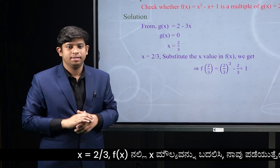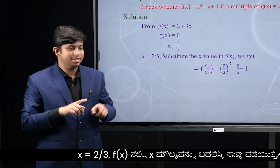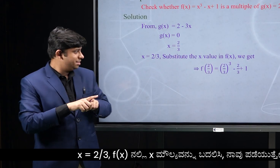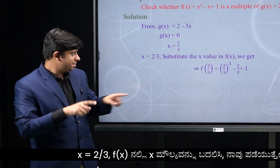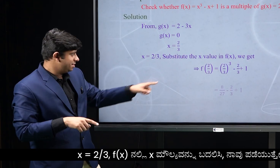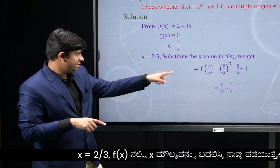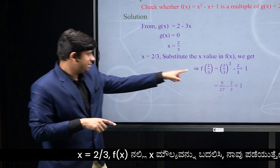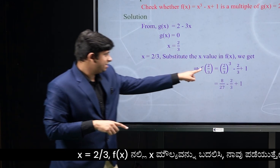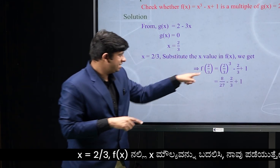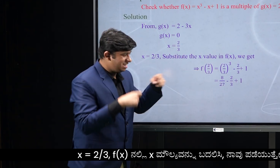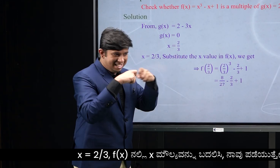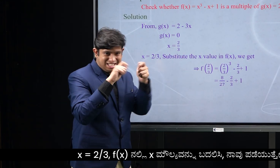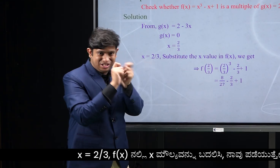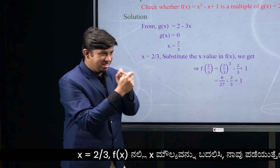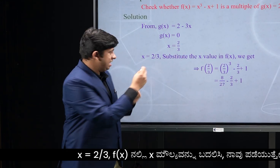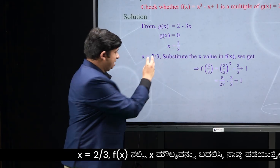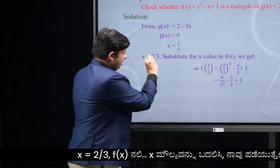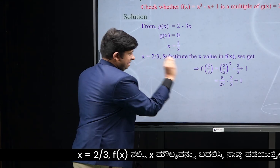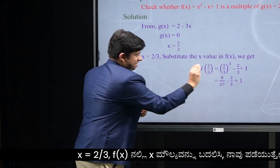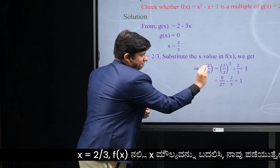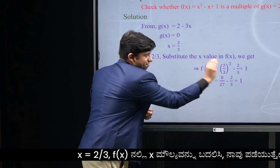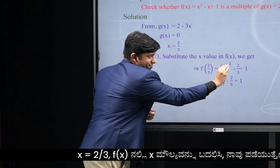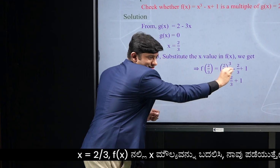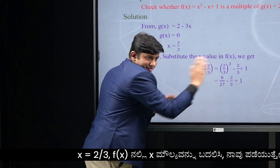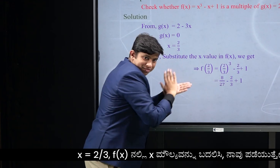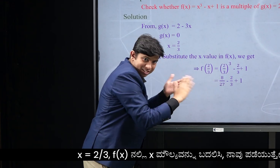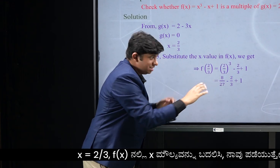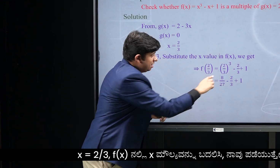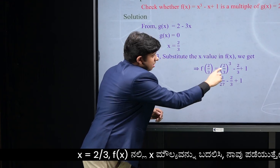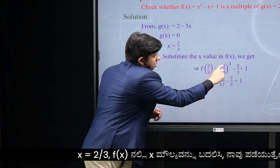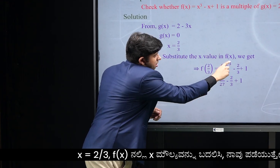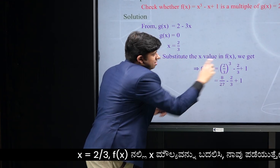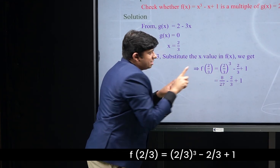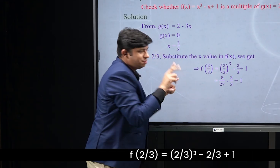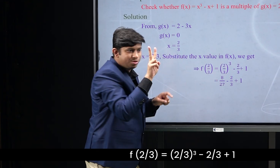x is equal to 2 by 3. f of x ನಲ್ಲಿ x ಮೌಲ್ಯವನ್ನ ಬದಲಿಸಿ ನಾವು ಪಡಿತೇವೆ.